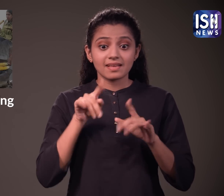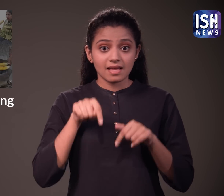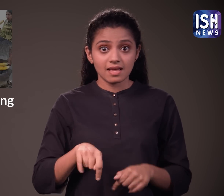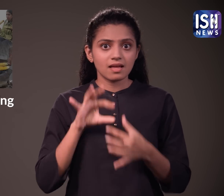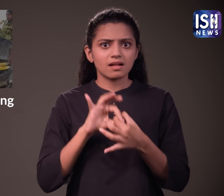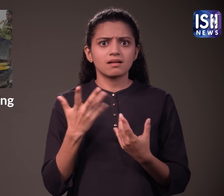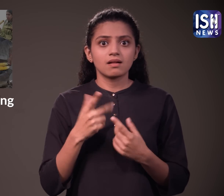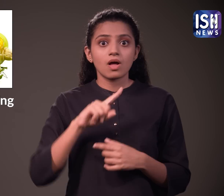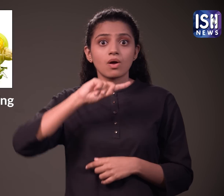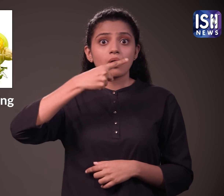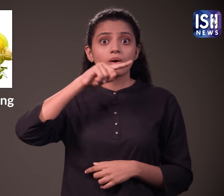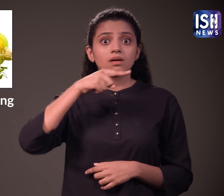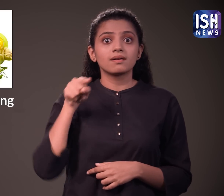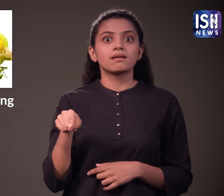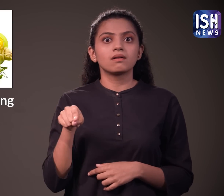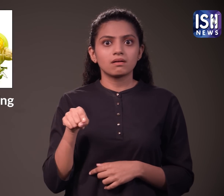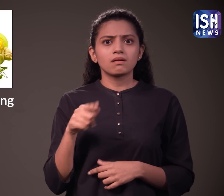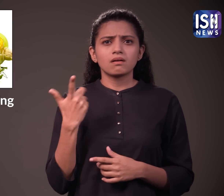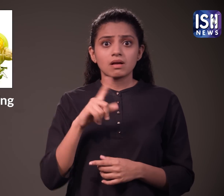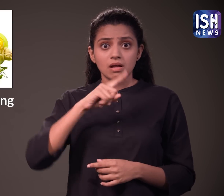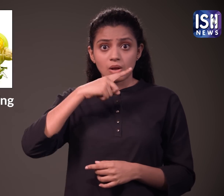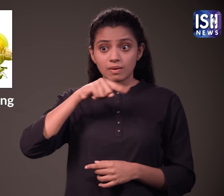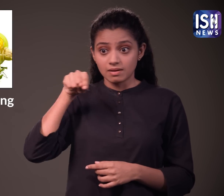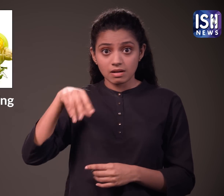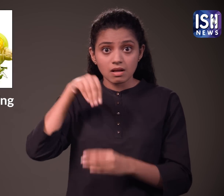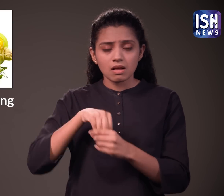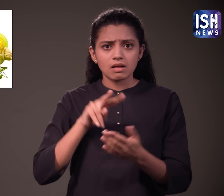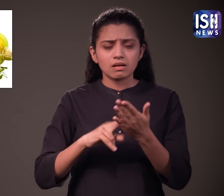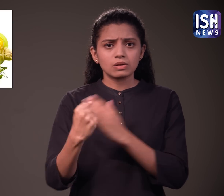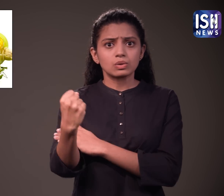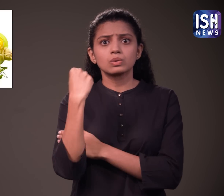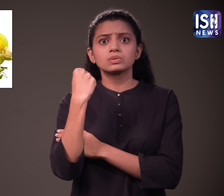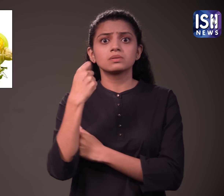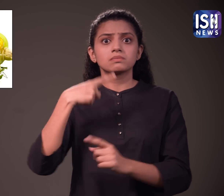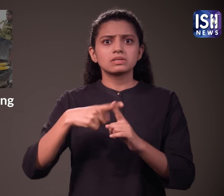आज मैं मक्काई के बारे में बात करने जा रही हूँ, यह पोशक तत्वों से भरपूर है